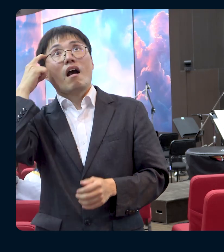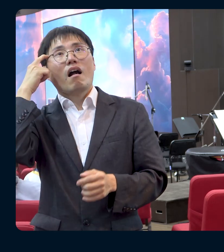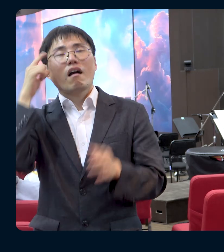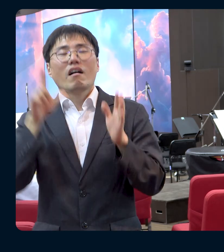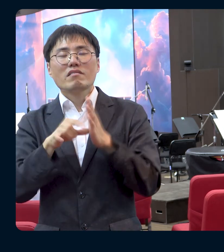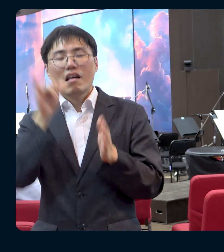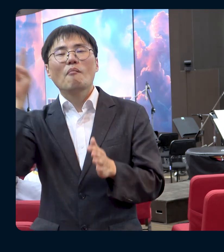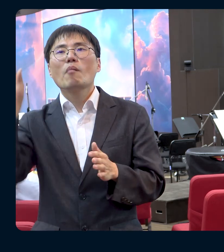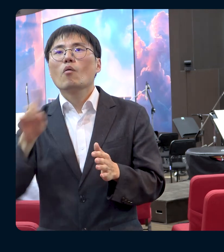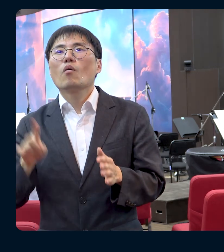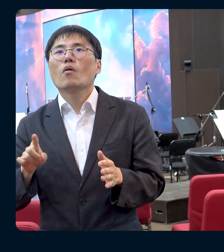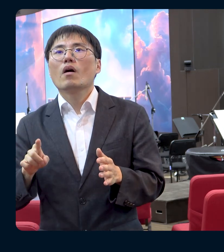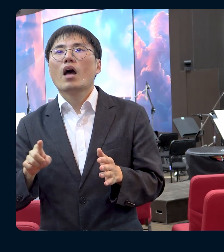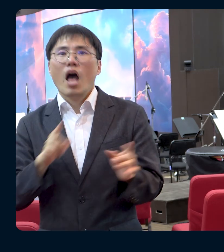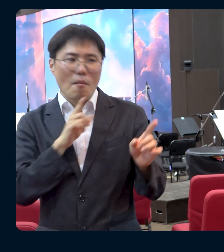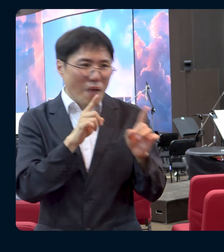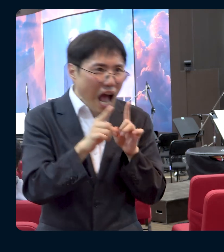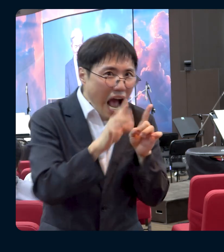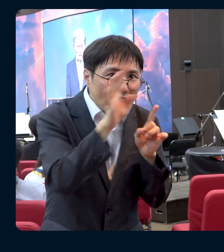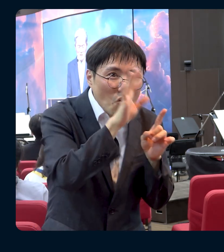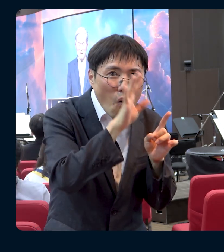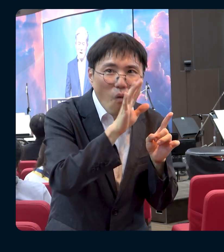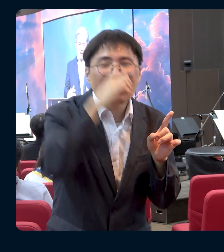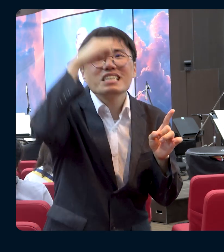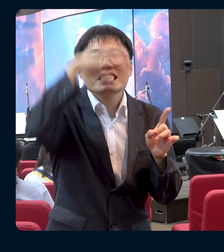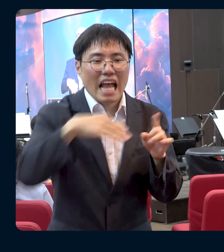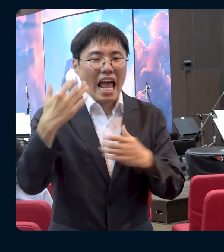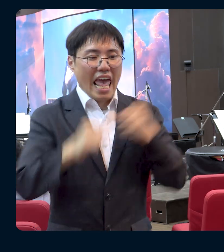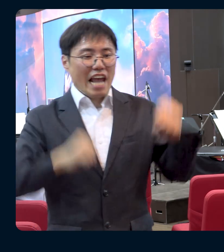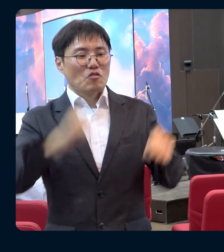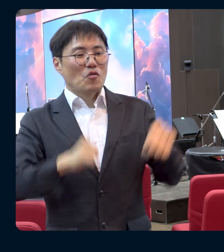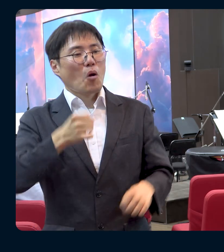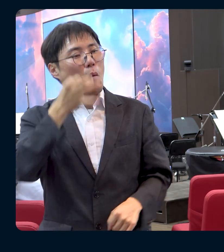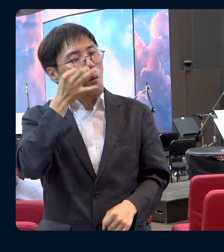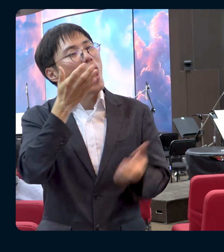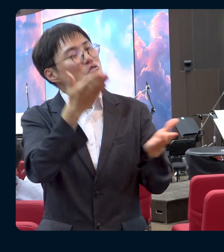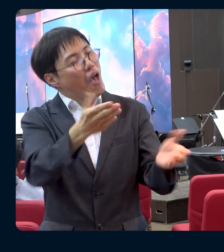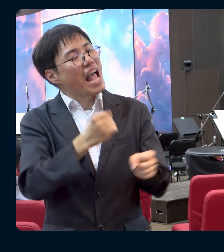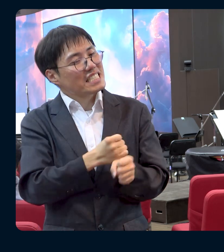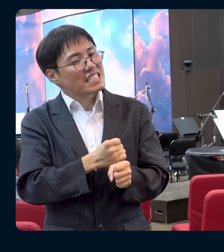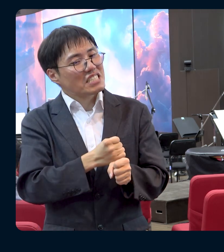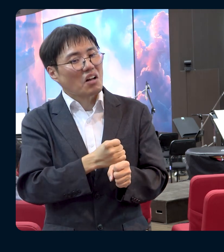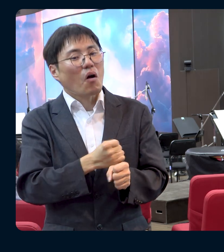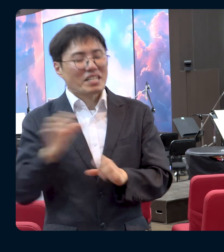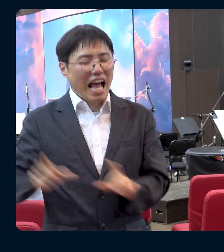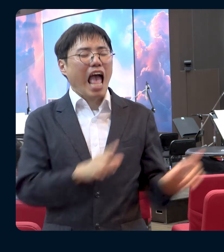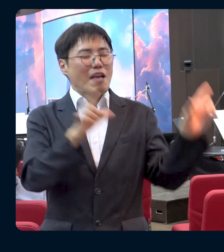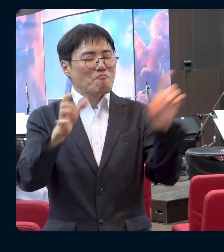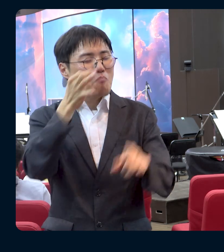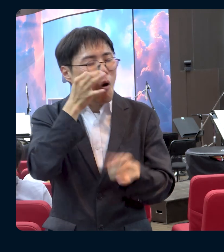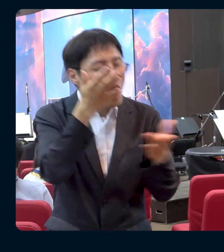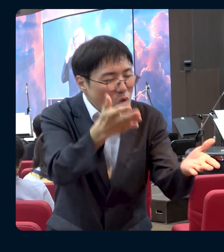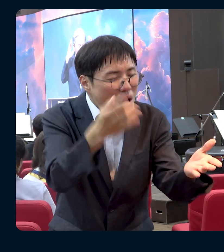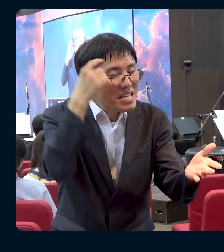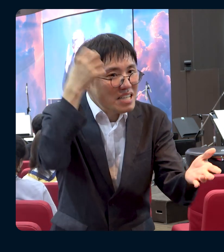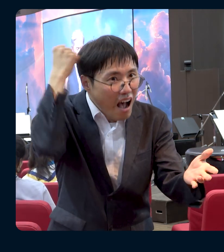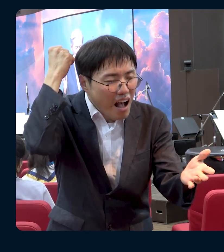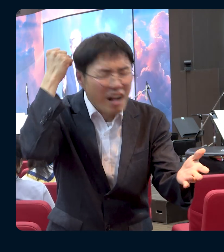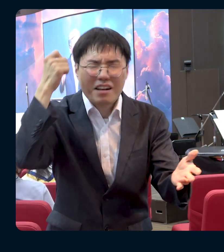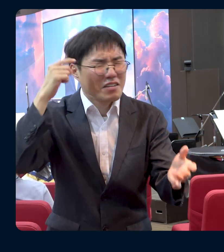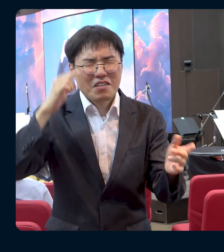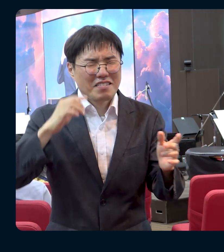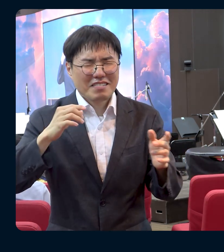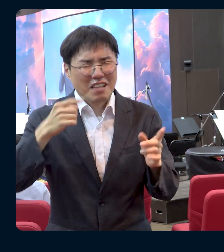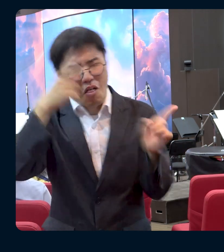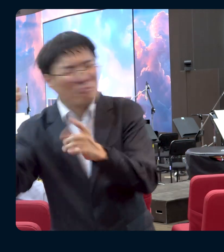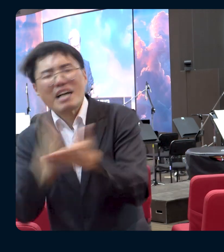혹은 이런 생각도 들 수가 있어요. 말로 하는 것이 아니라 그냥 행위로 보여주자. 삶으로 보여주자.